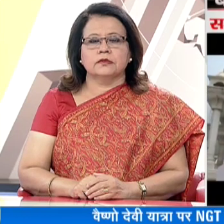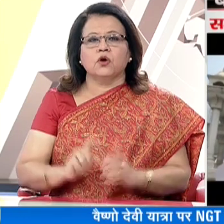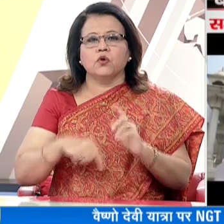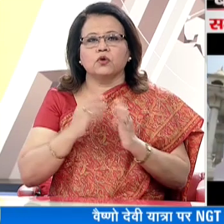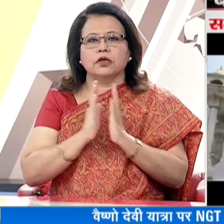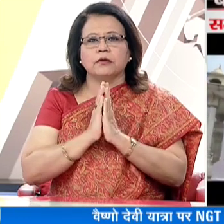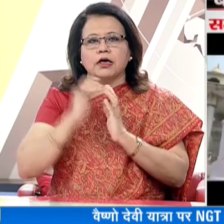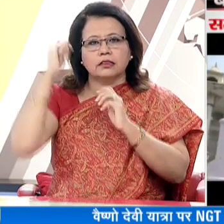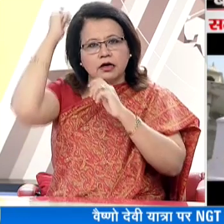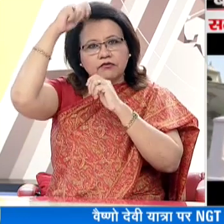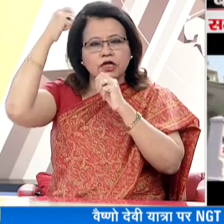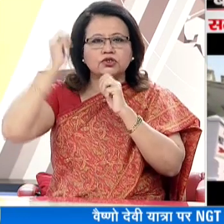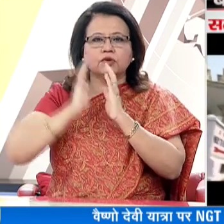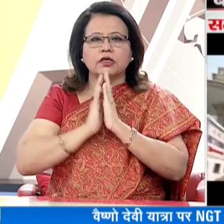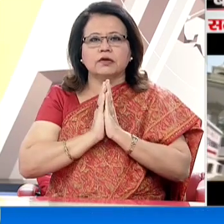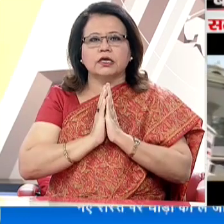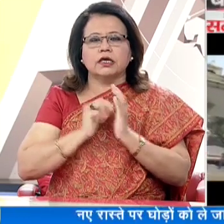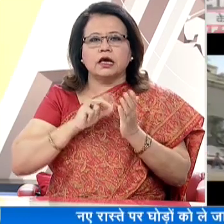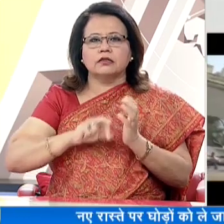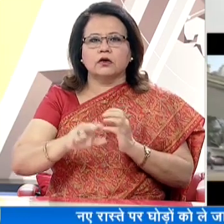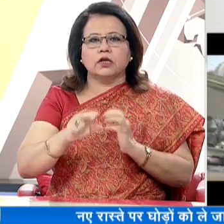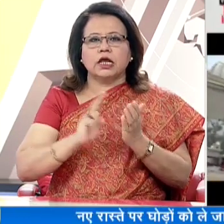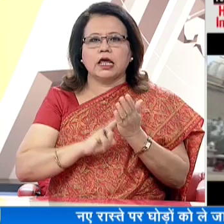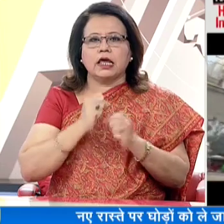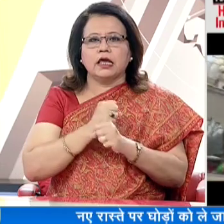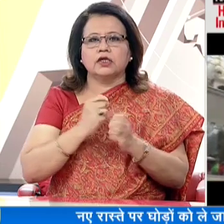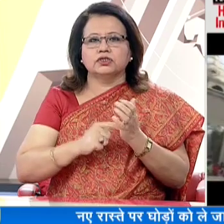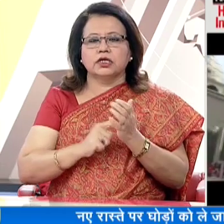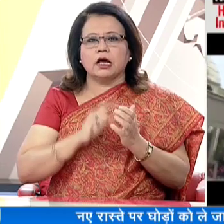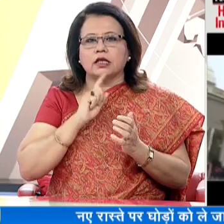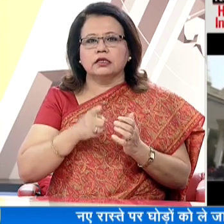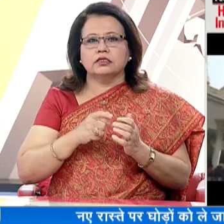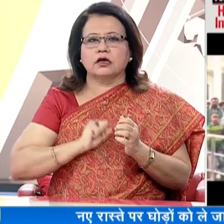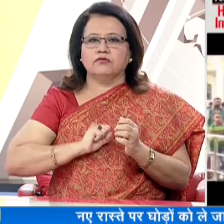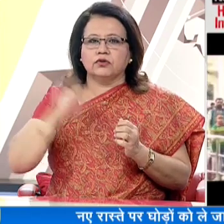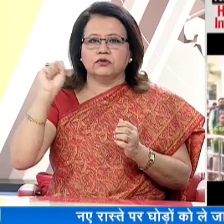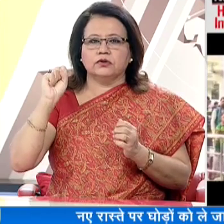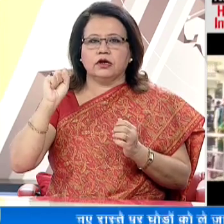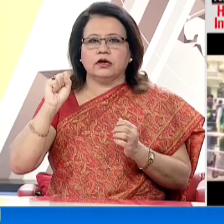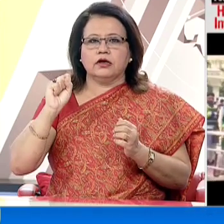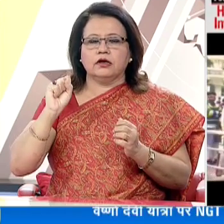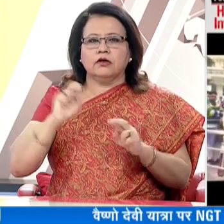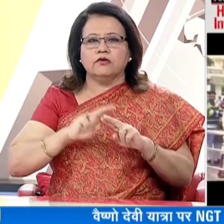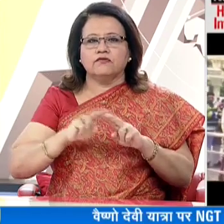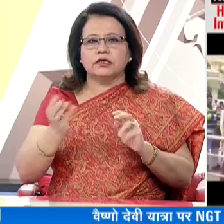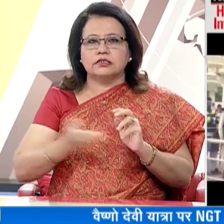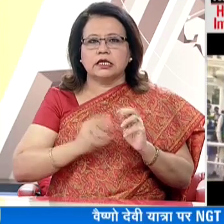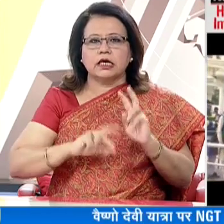और उधर माता वैष्णो देवी की यात्रा को लेकर एनजीटी के आदेश का विरोध हो रहा है। फैसले के